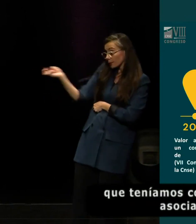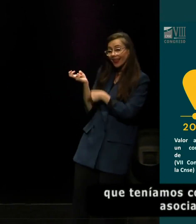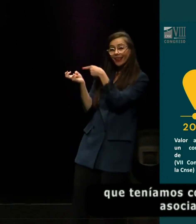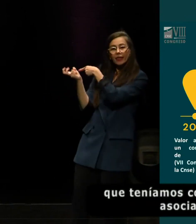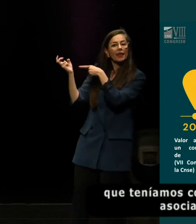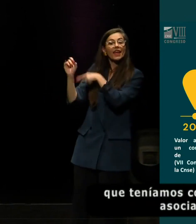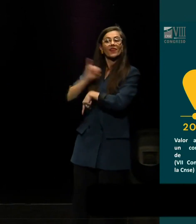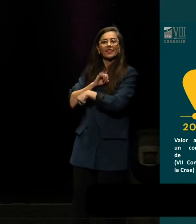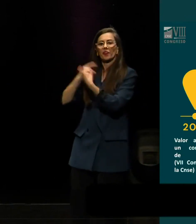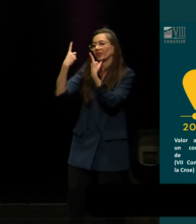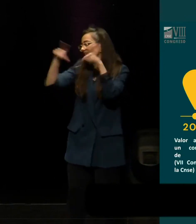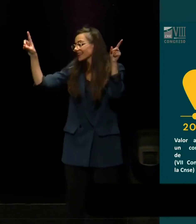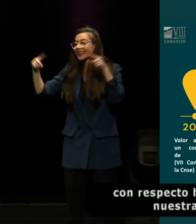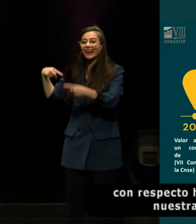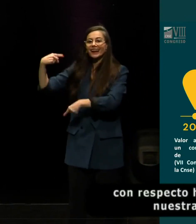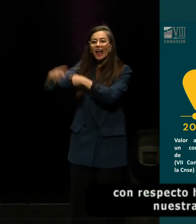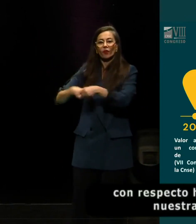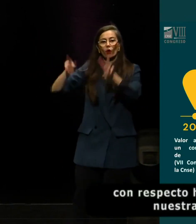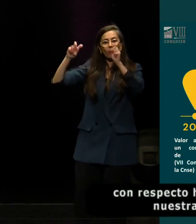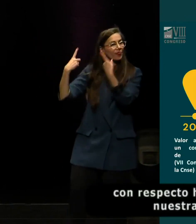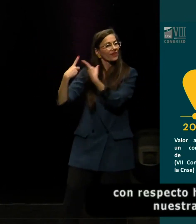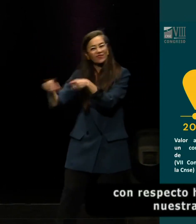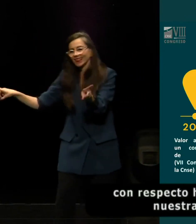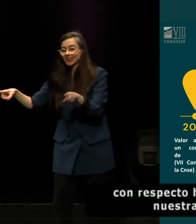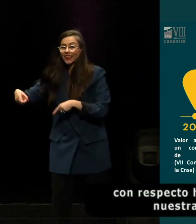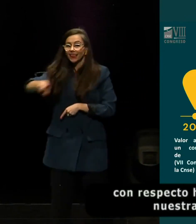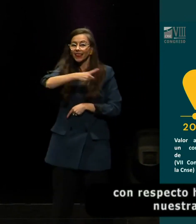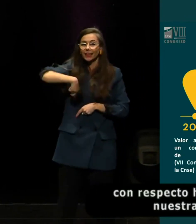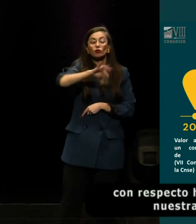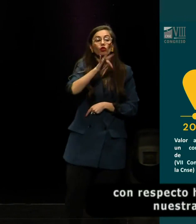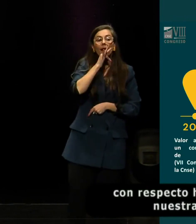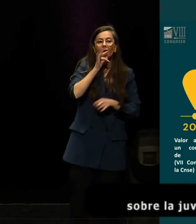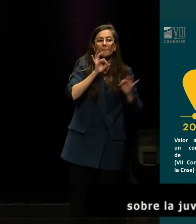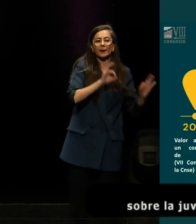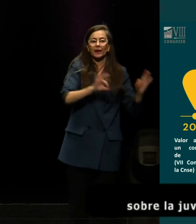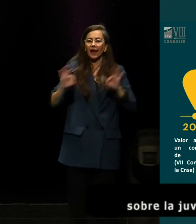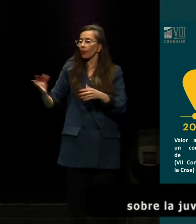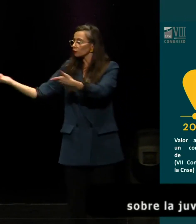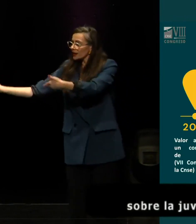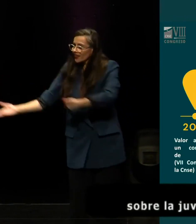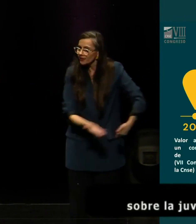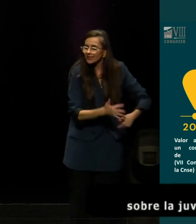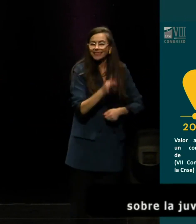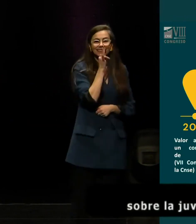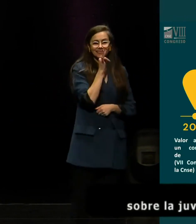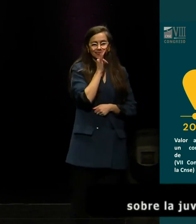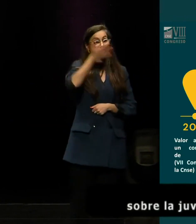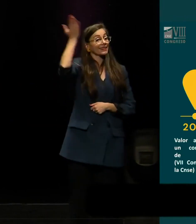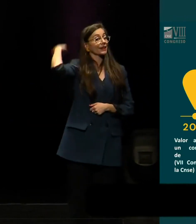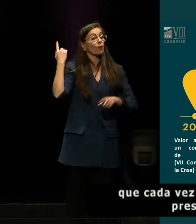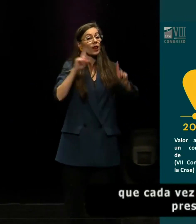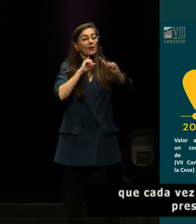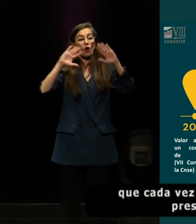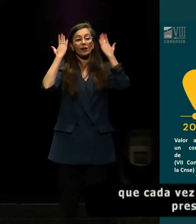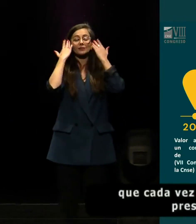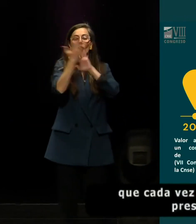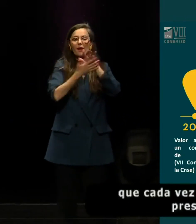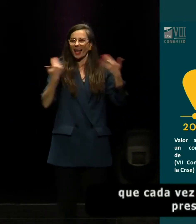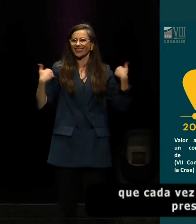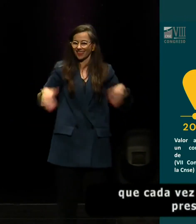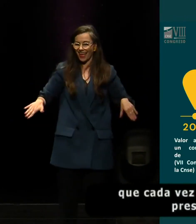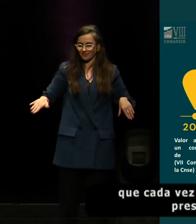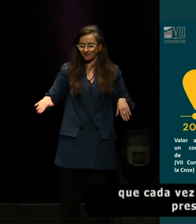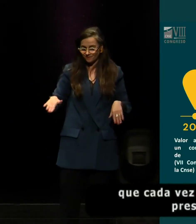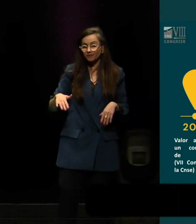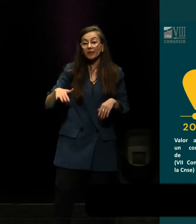menos presente, y los que venían no se sentían identificados. Pero claro, tampoco nosotros estábamos